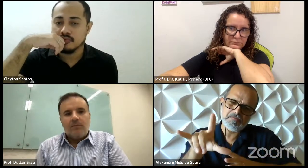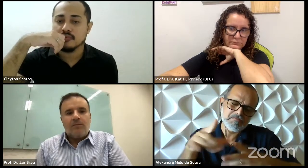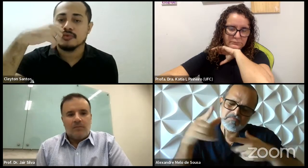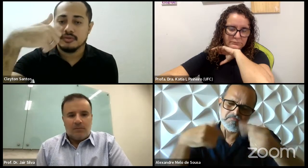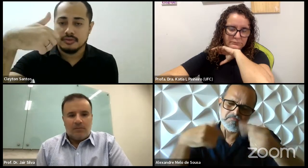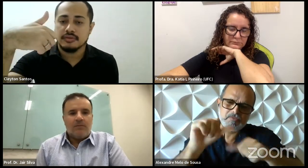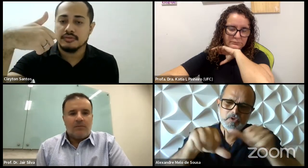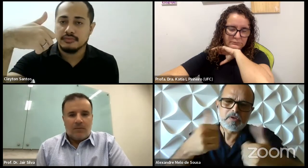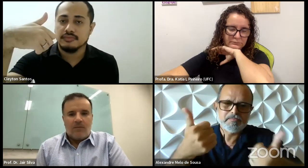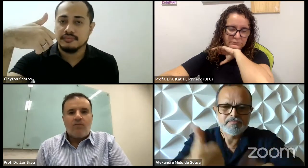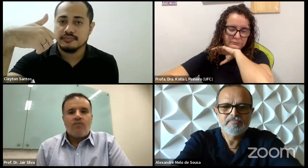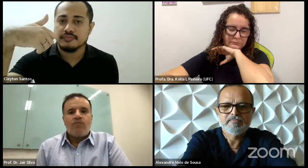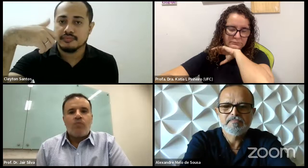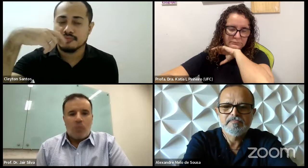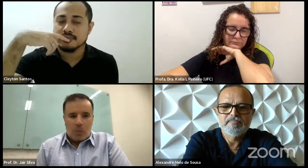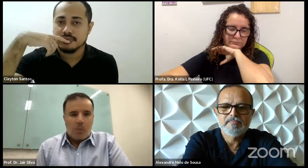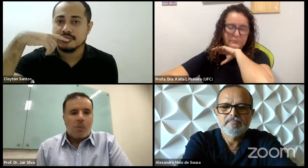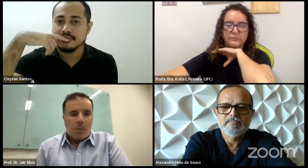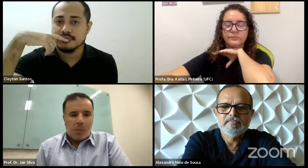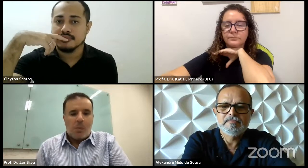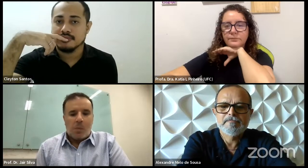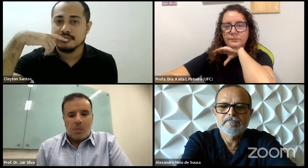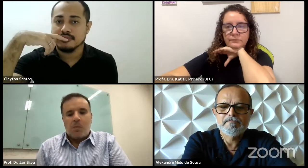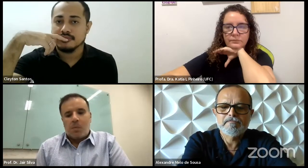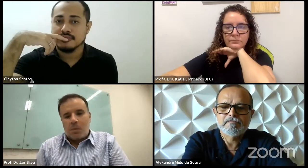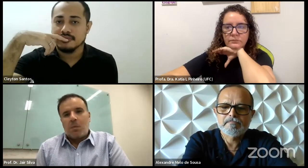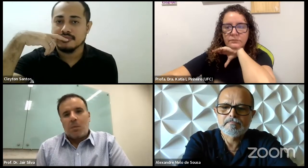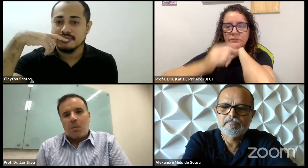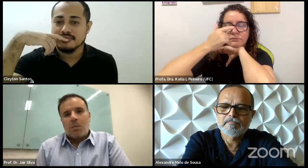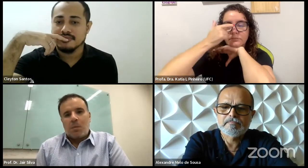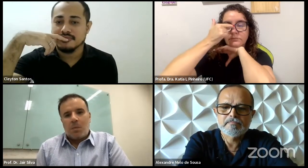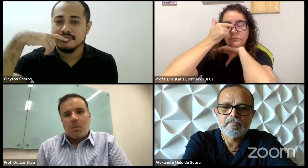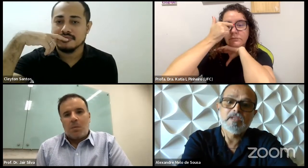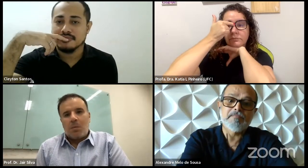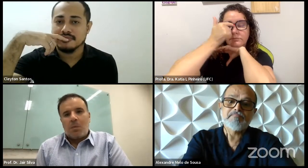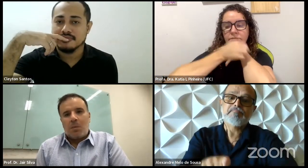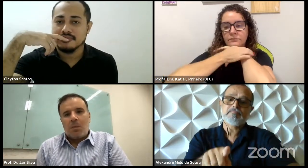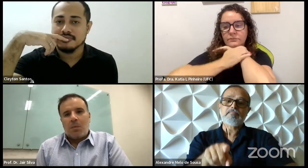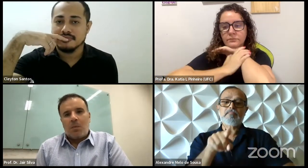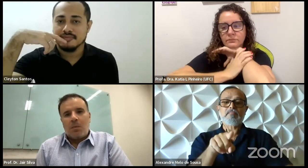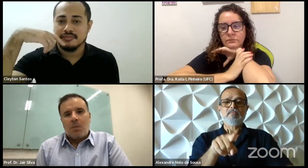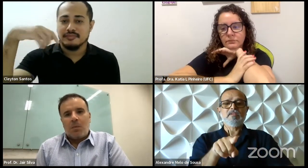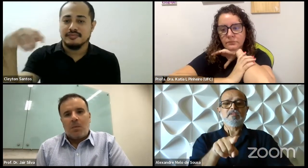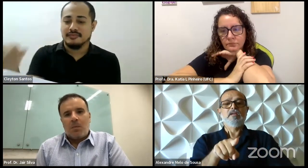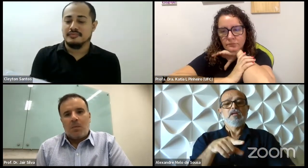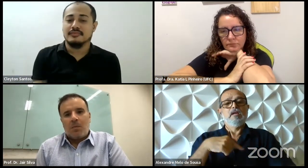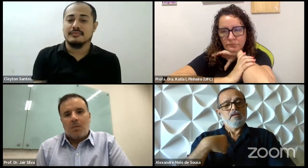Para fazer essa orientação, realmente, entendeu? Para fazer essa alteração no texto.